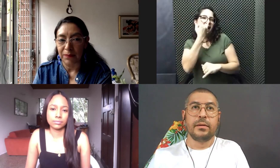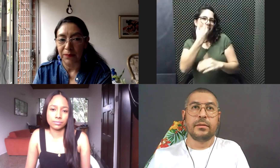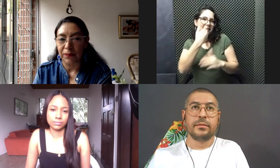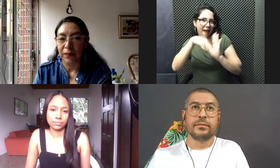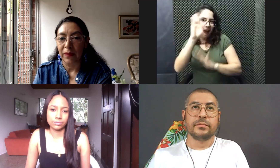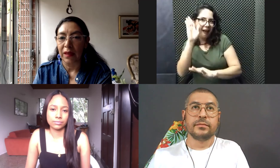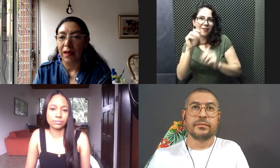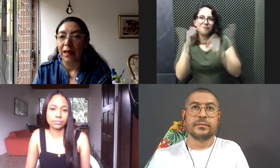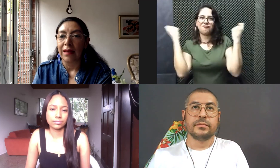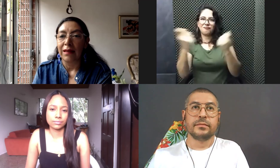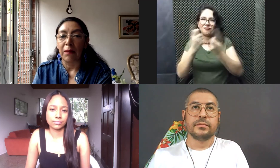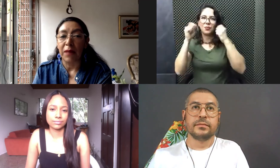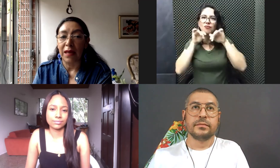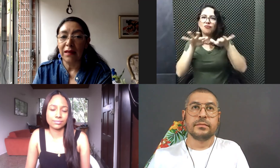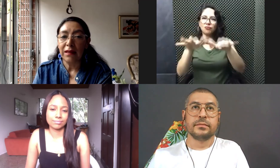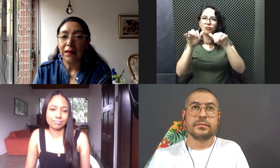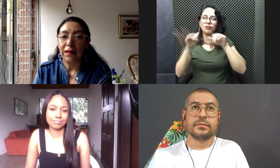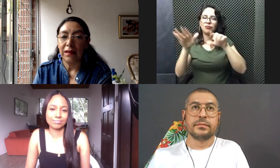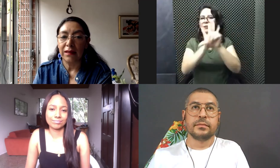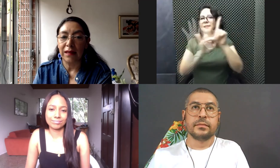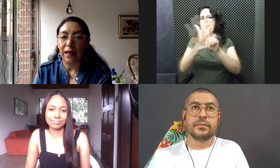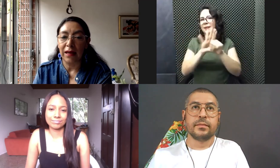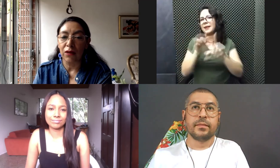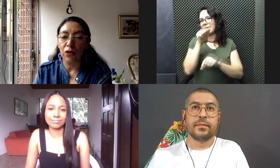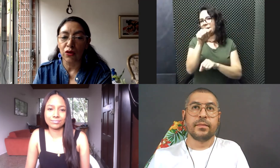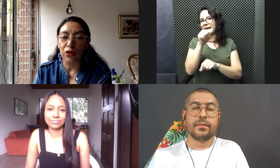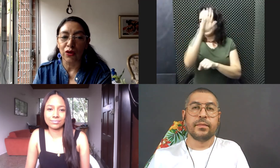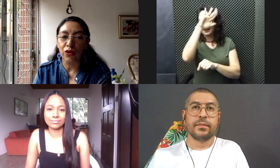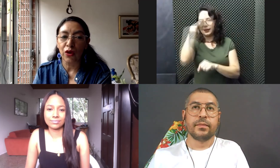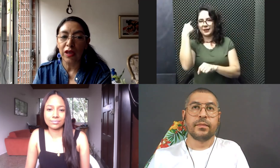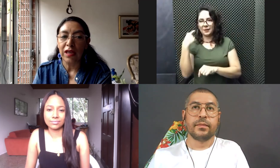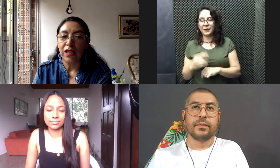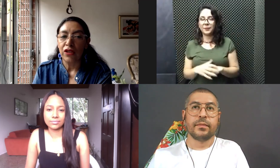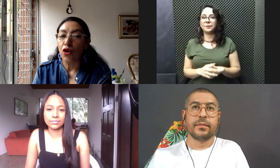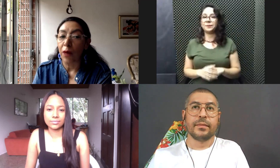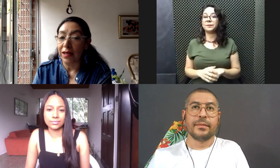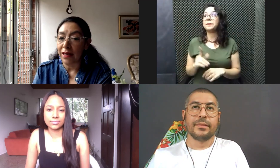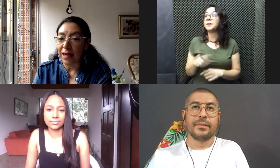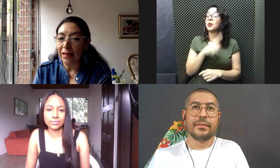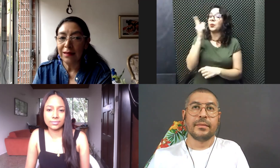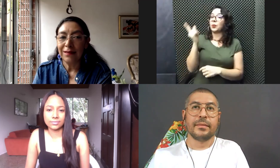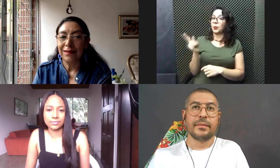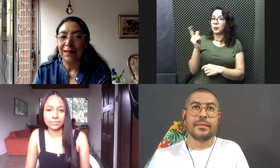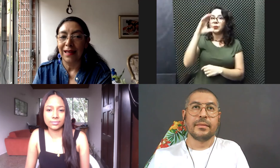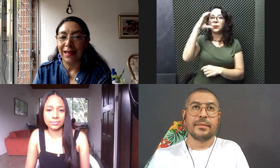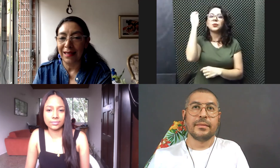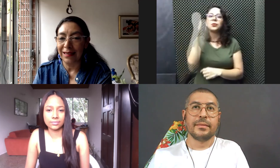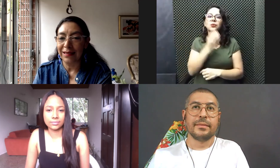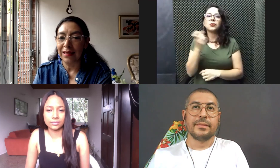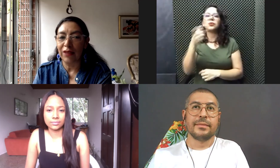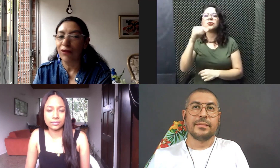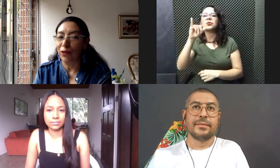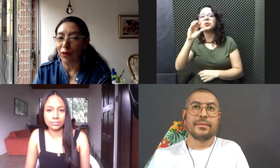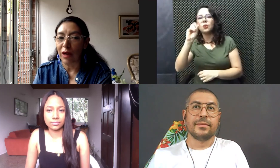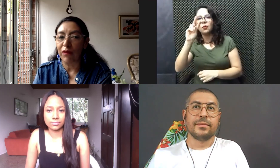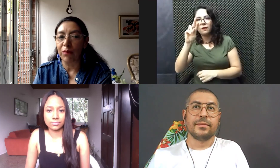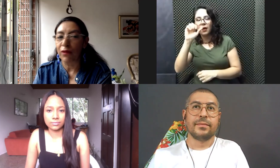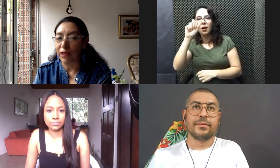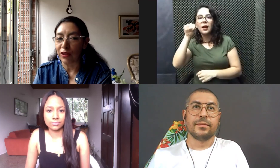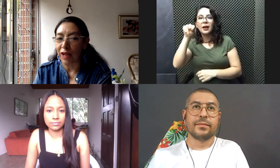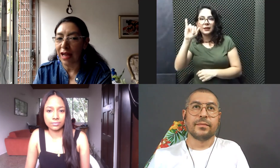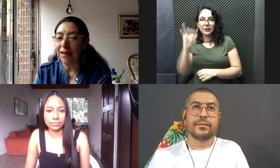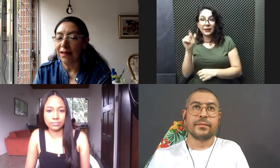campañas. También está con nosotros hoy Giovanni Herrán. Él es